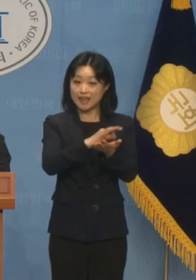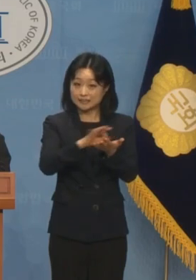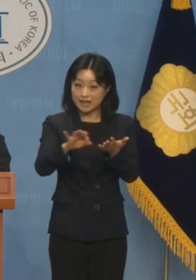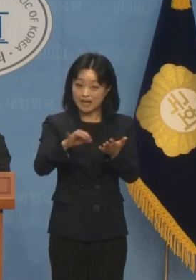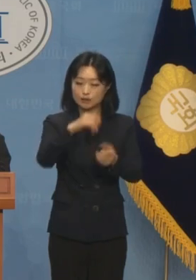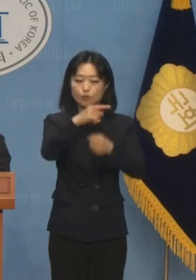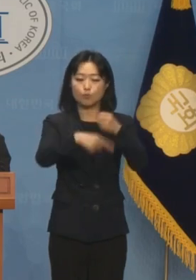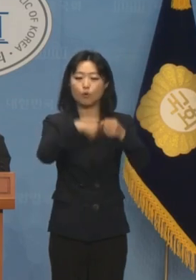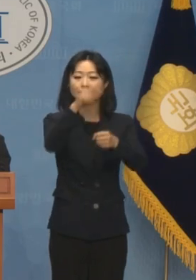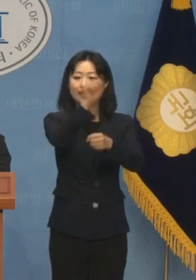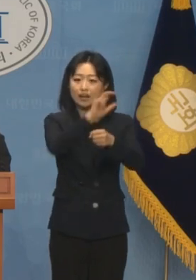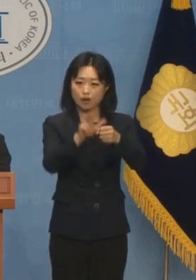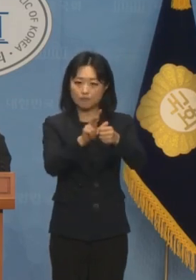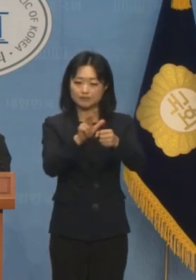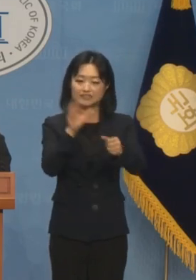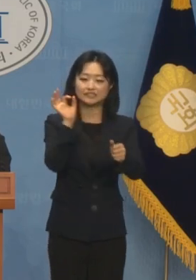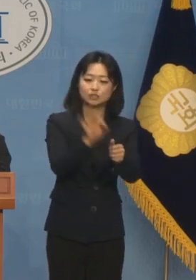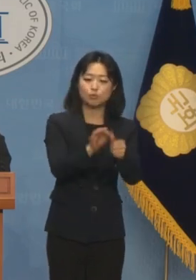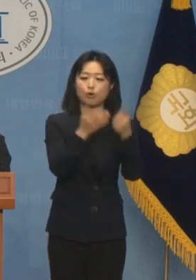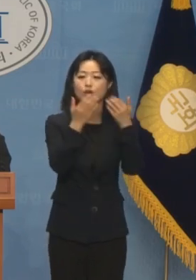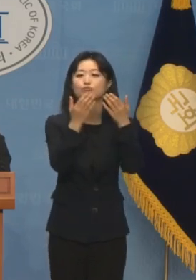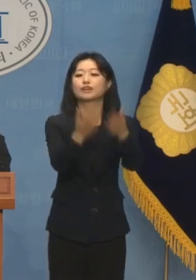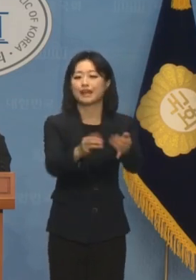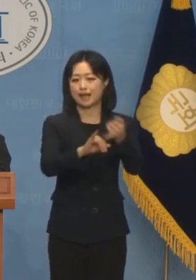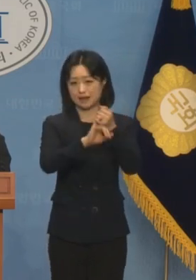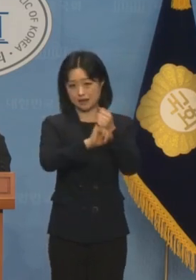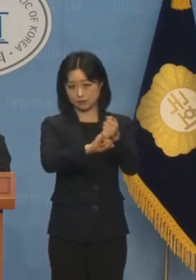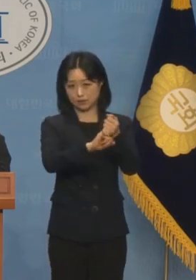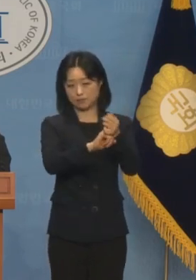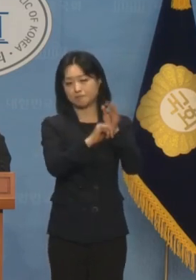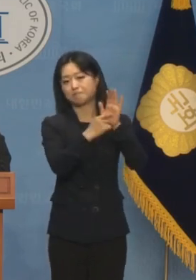산업에 지원하겠다고 약속하기까지 했습니다.